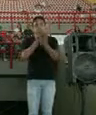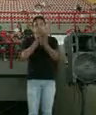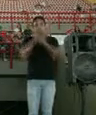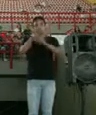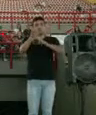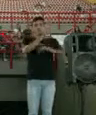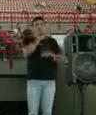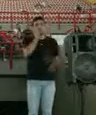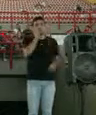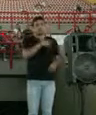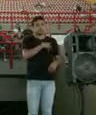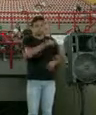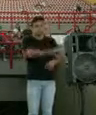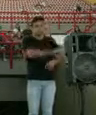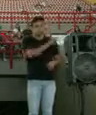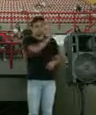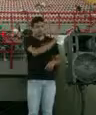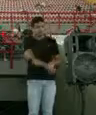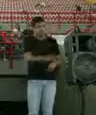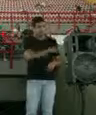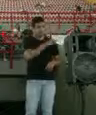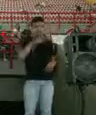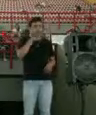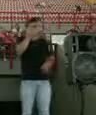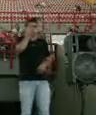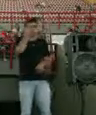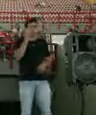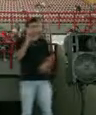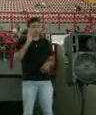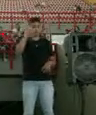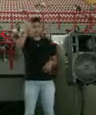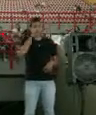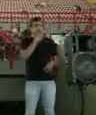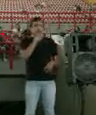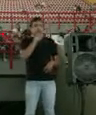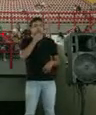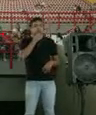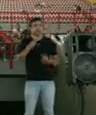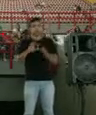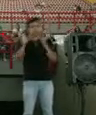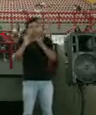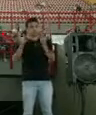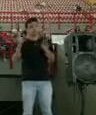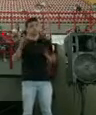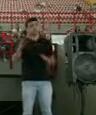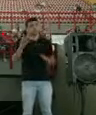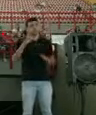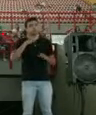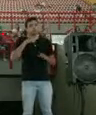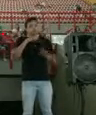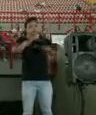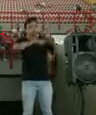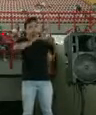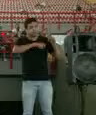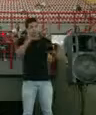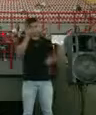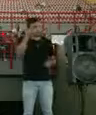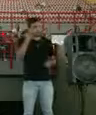assim, minha filha, você quer saber quando é que o rapaz ele está disponível para uma